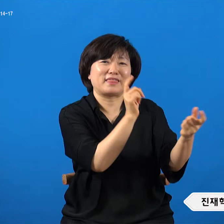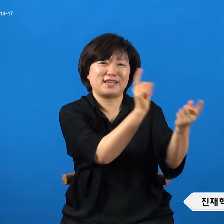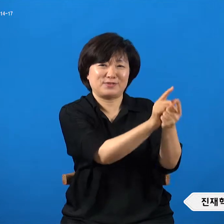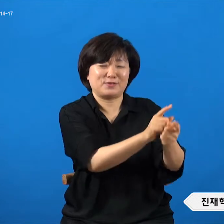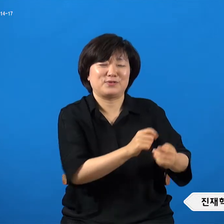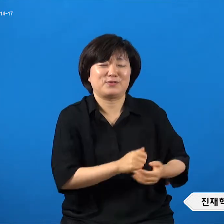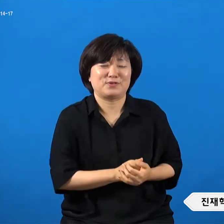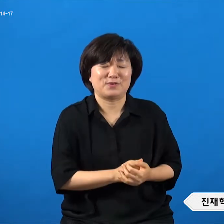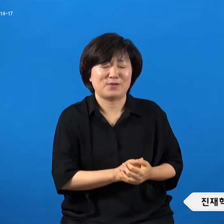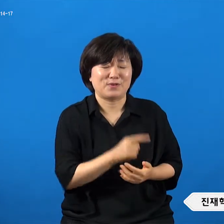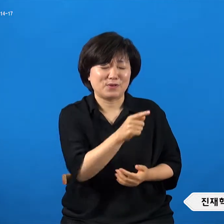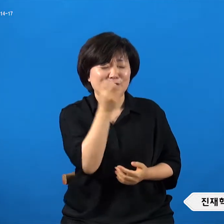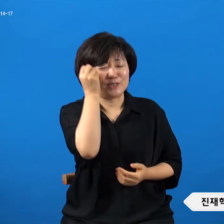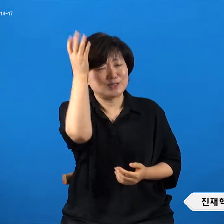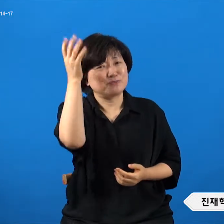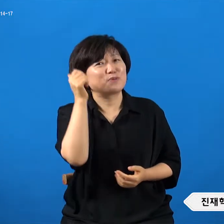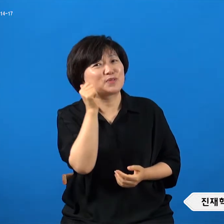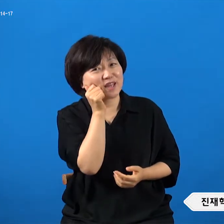수가 없습니다.